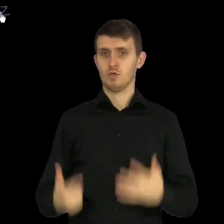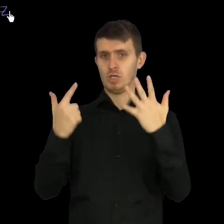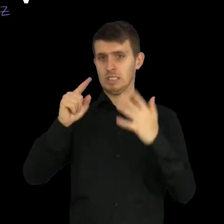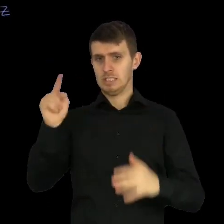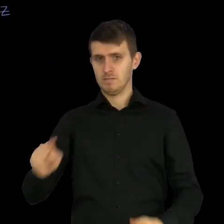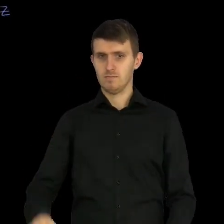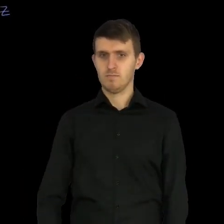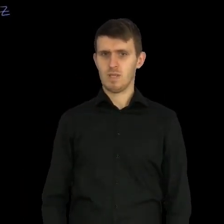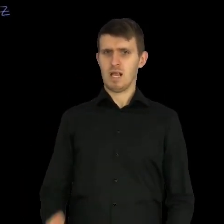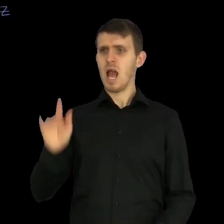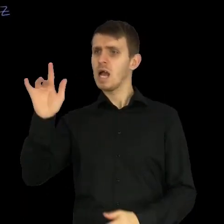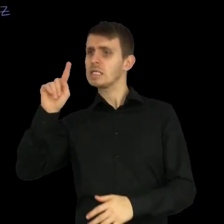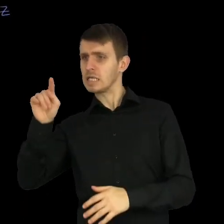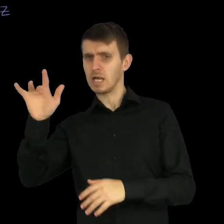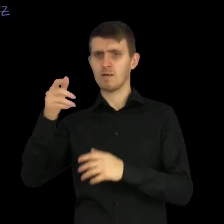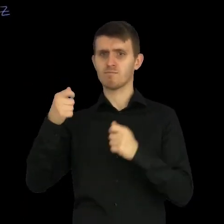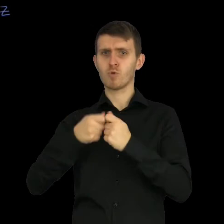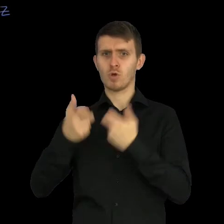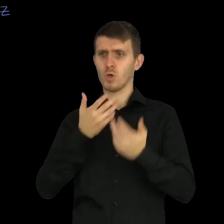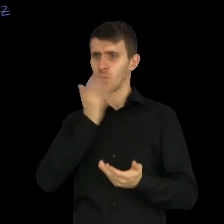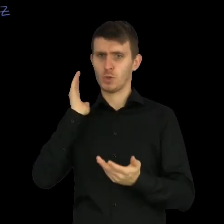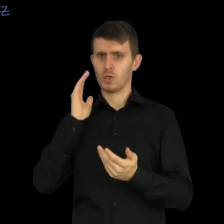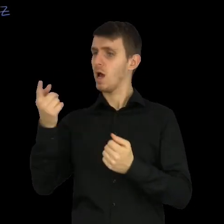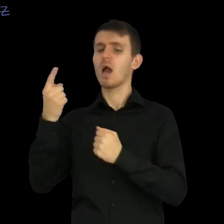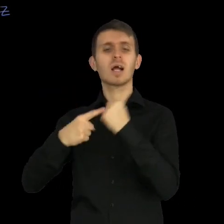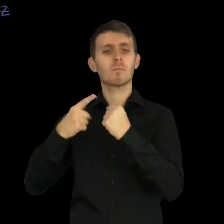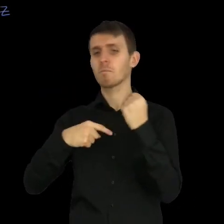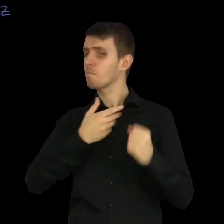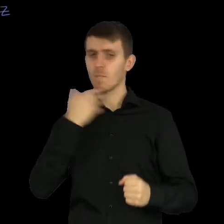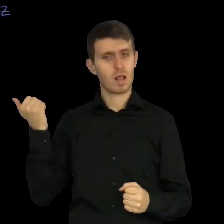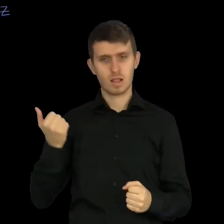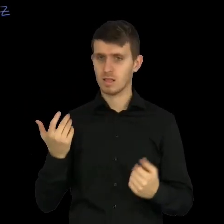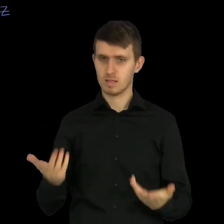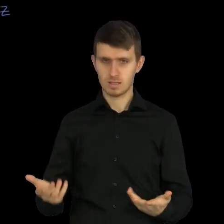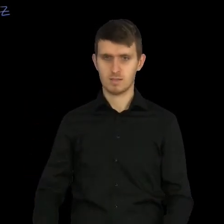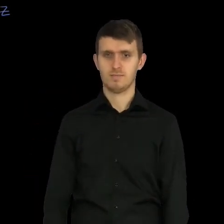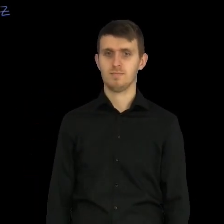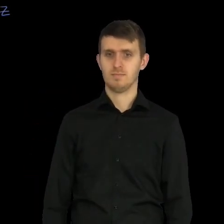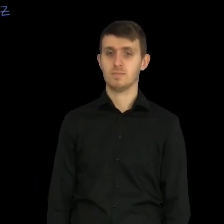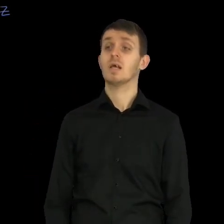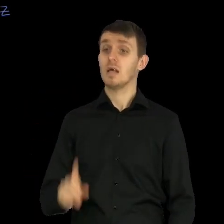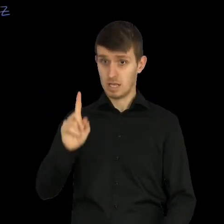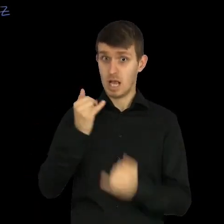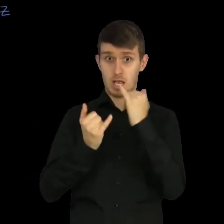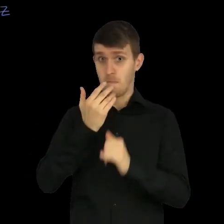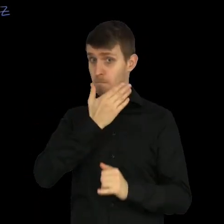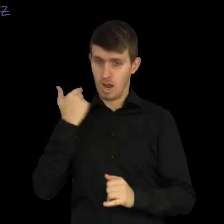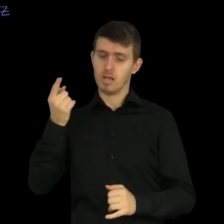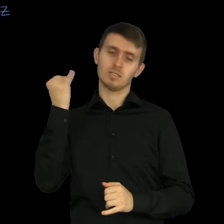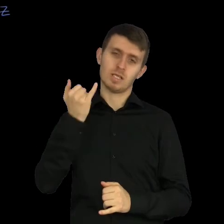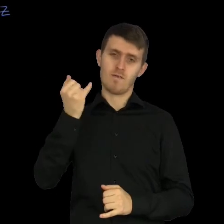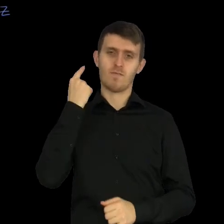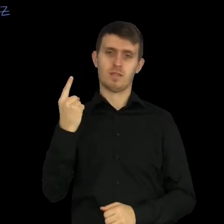7z. Możecie spytać, jaki współczynnik jest przy tym z? Przecież nie ma tu liczby. Mógłbym napisać tu jedynkę,